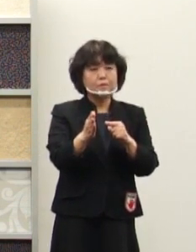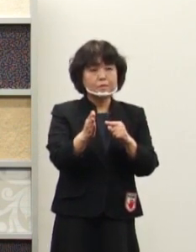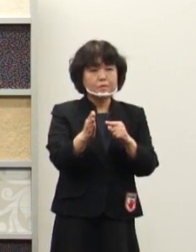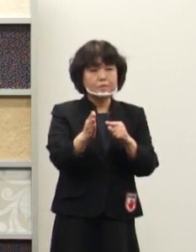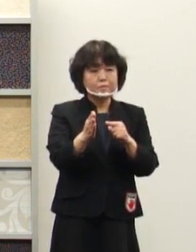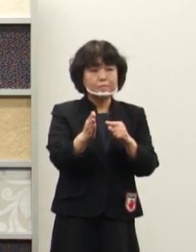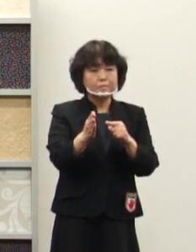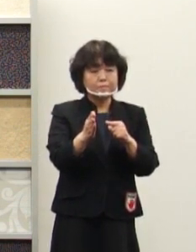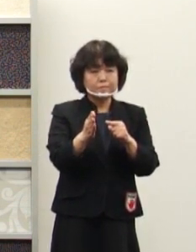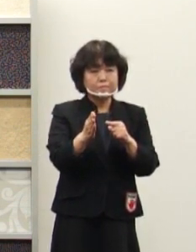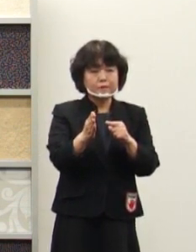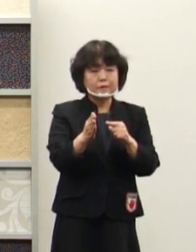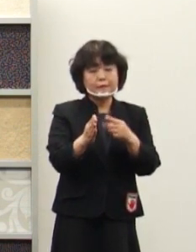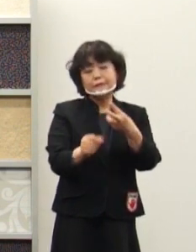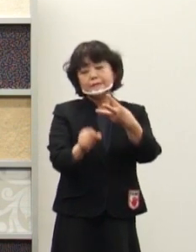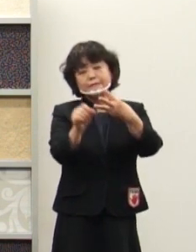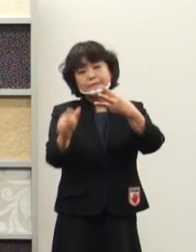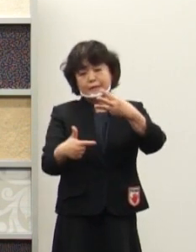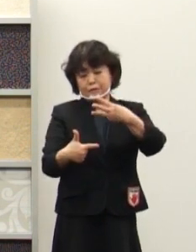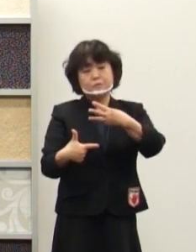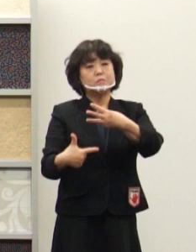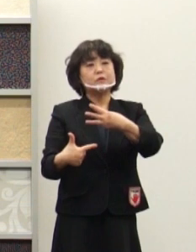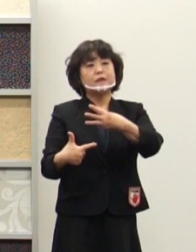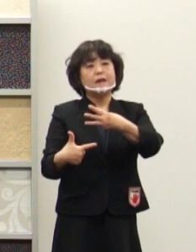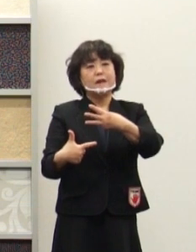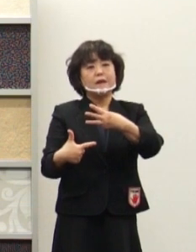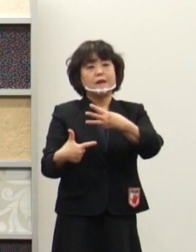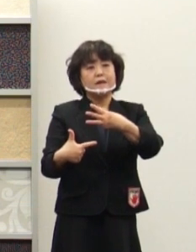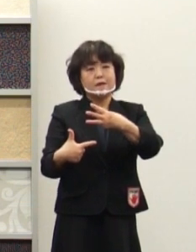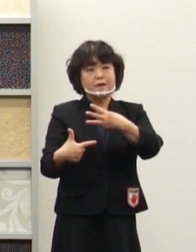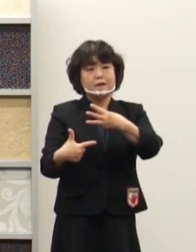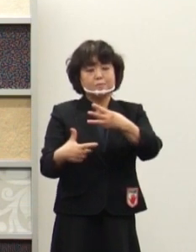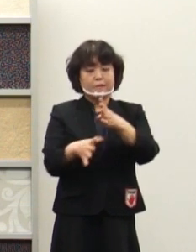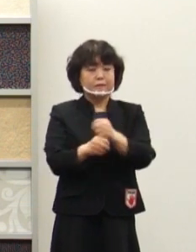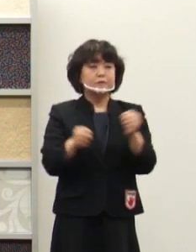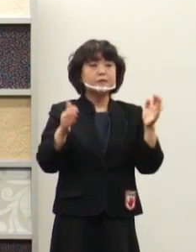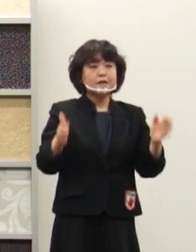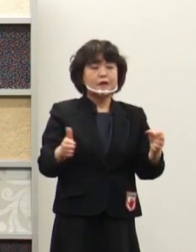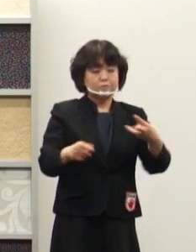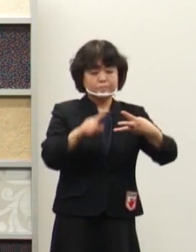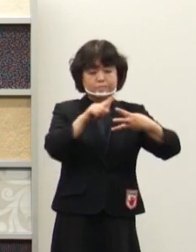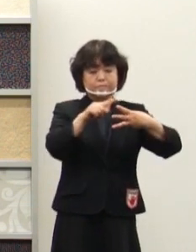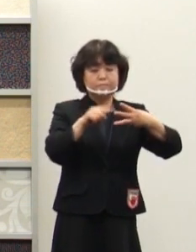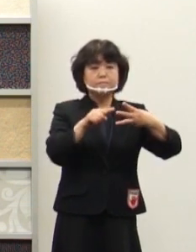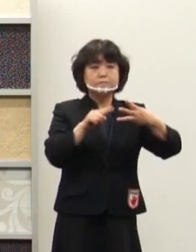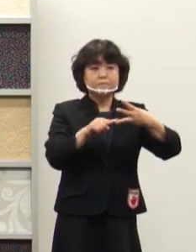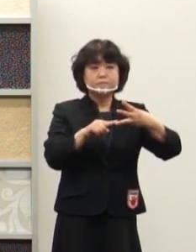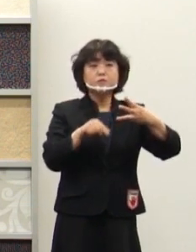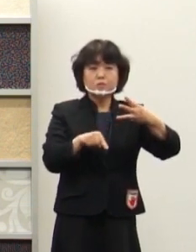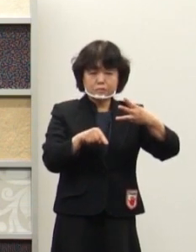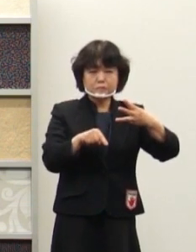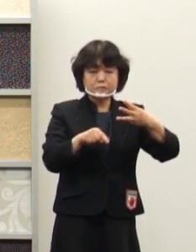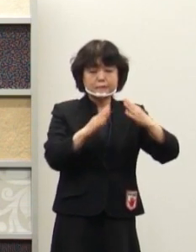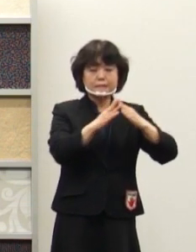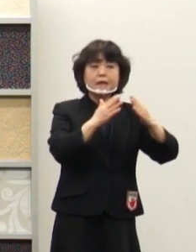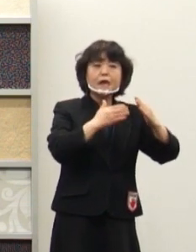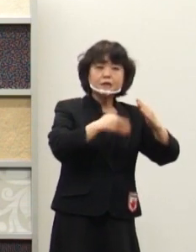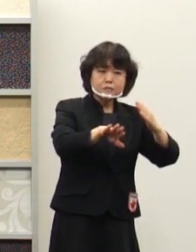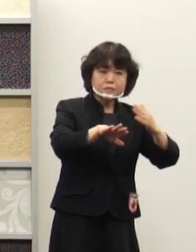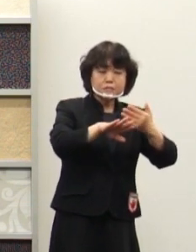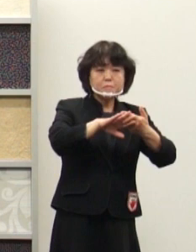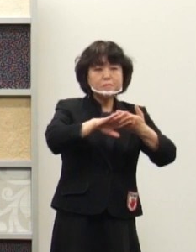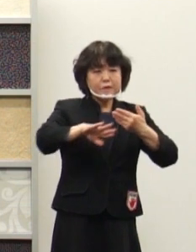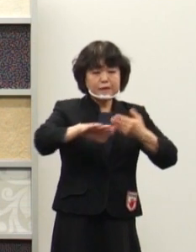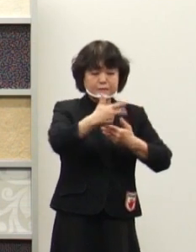次元的に、6日までを、要請期間としている3つの項目のうち、外出や、他の市